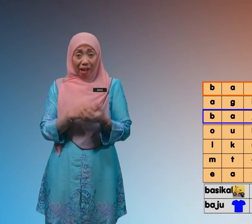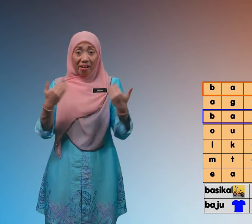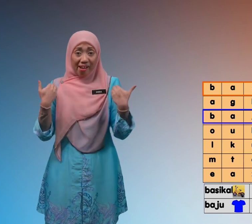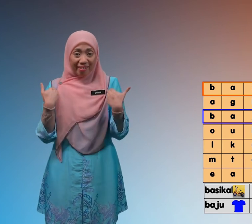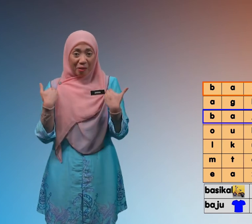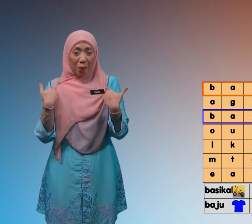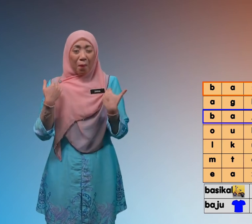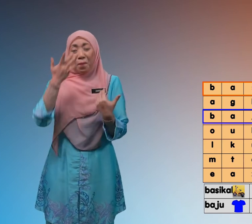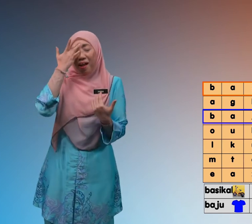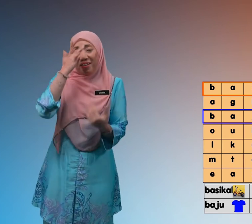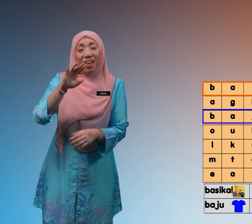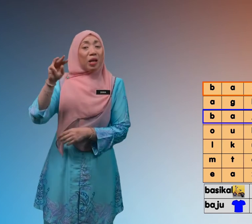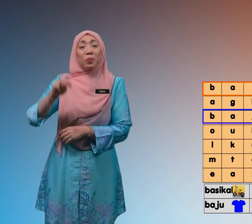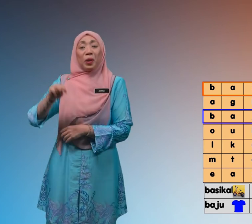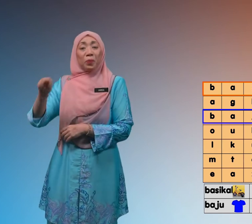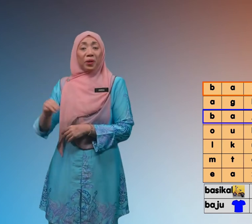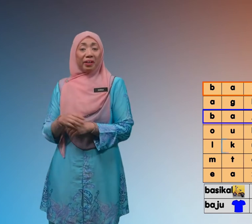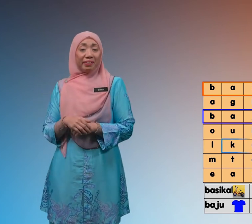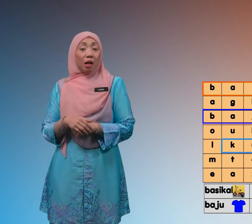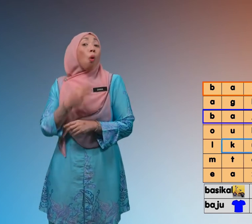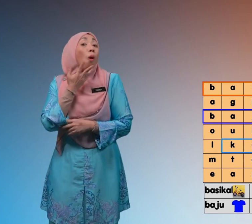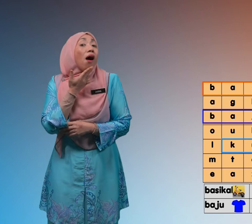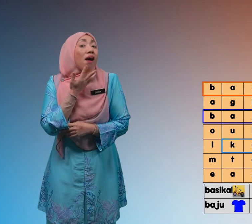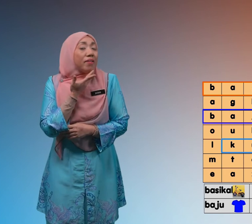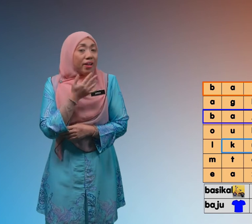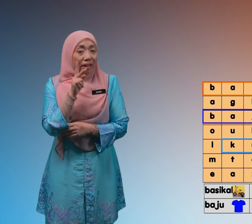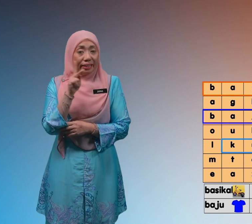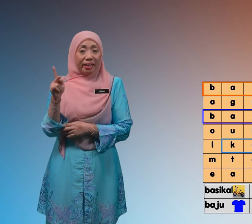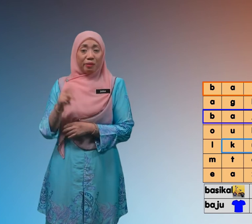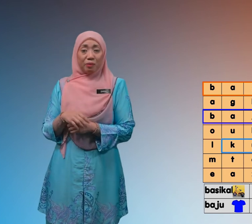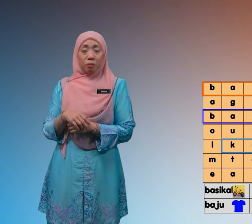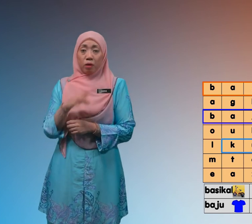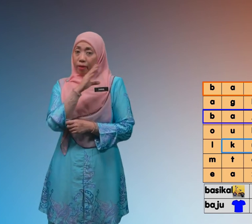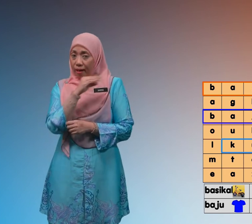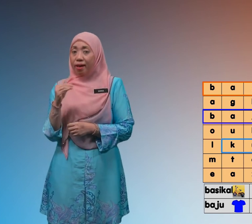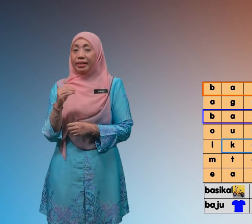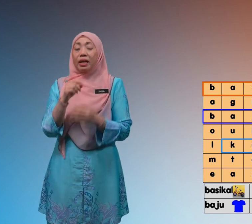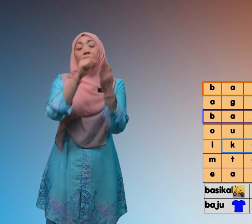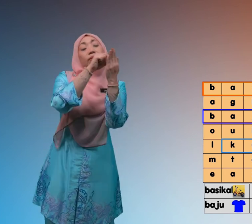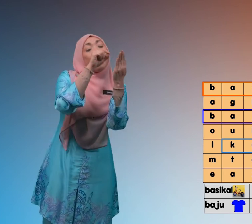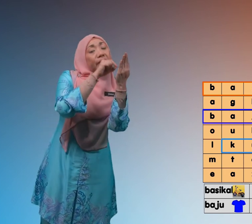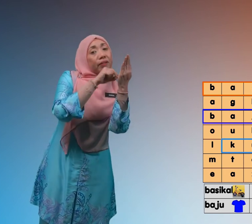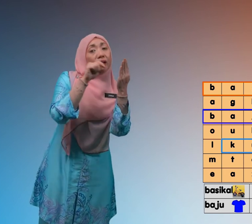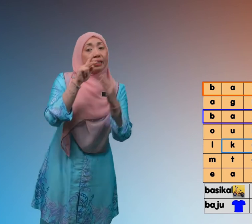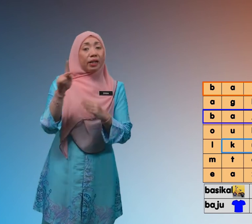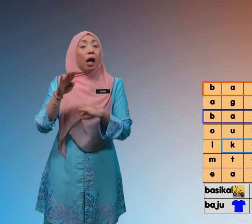Ada? Pandai murid-murid. Warnakan dan tandakan